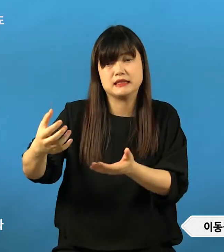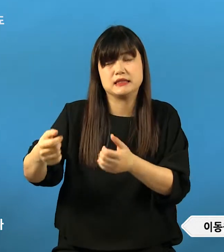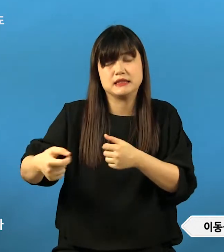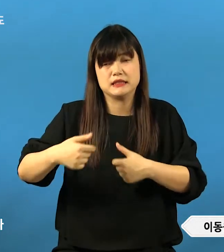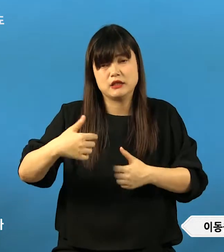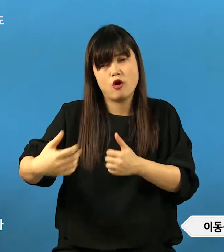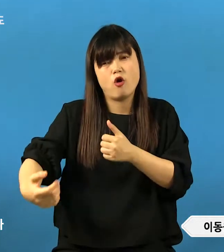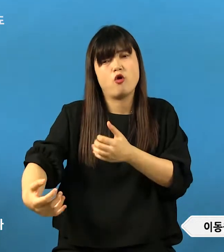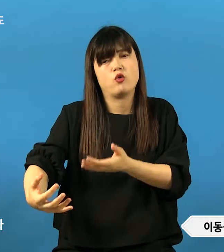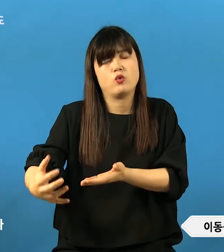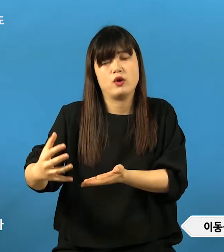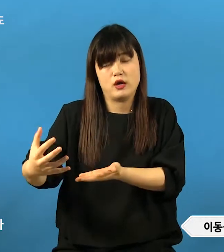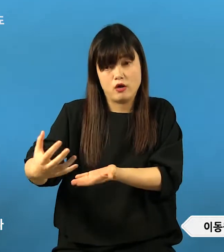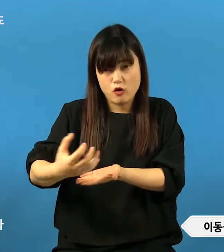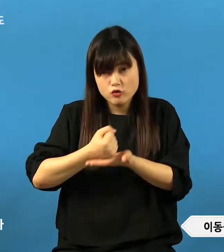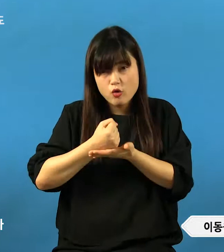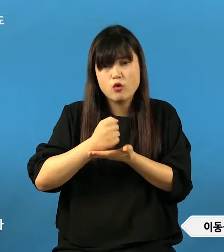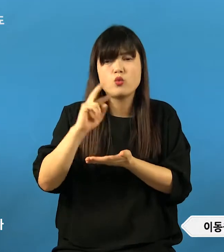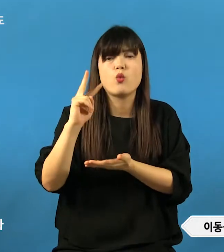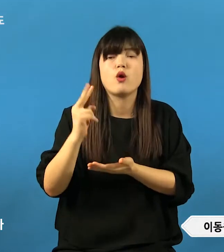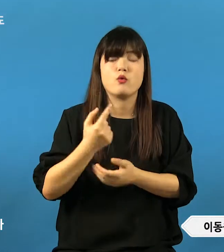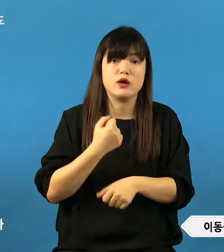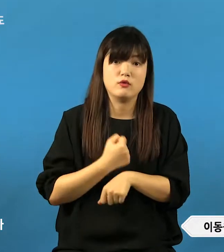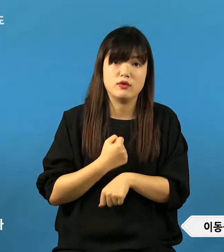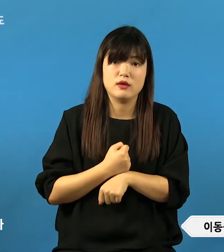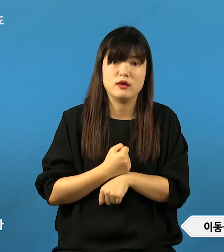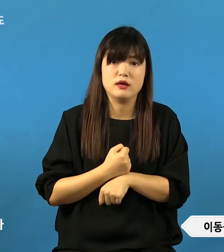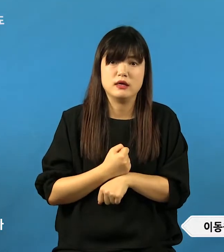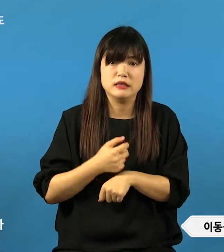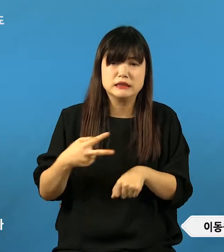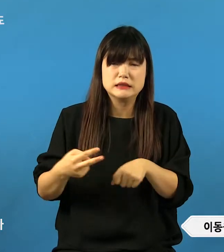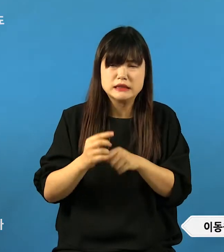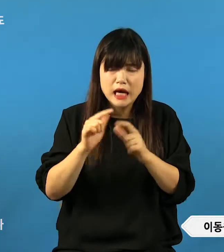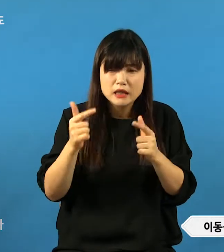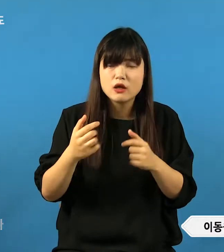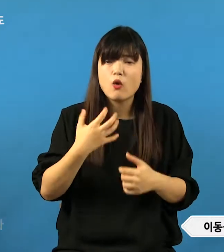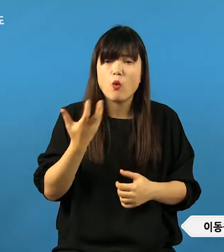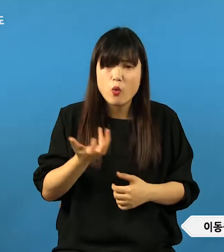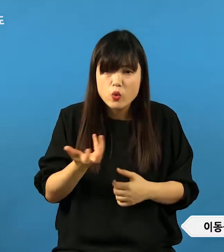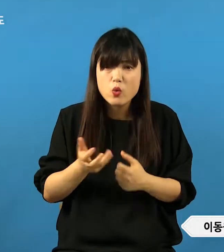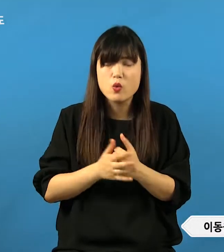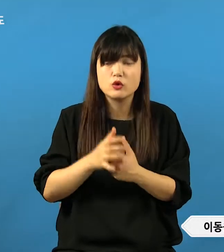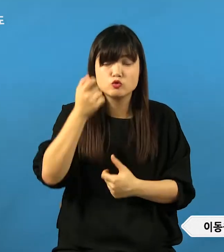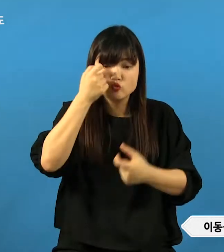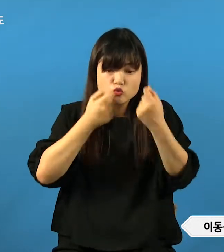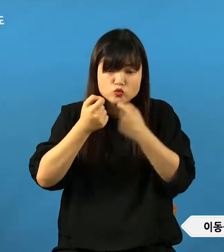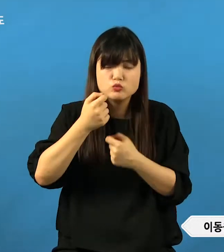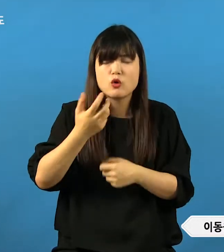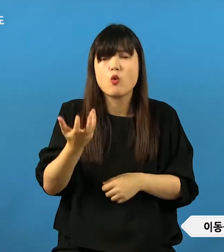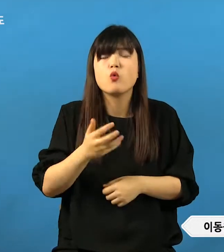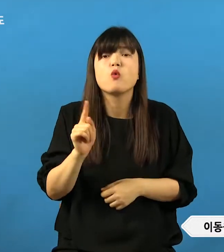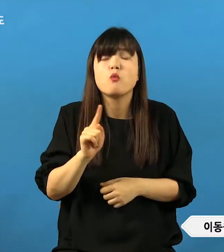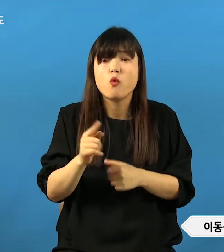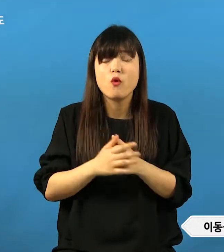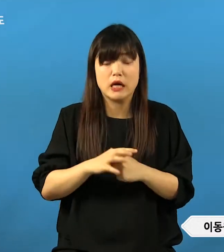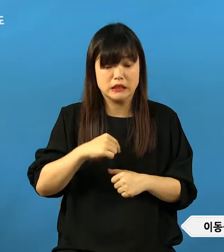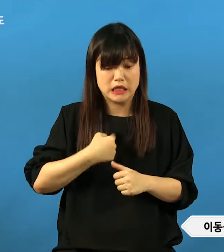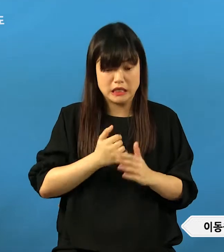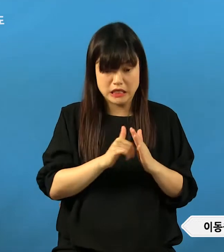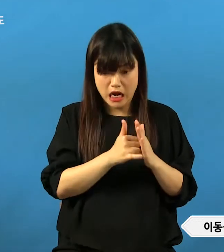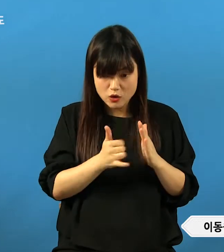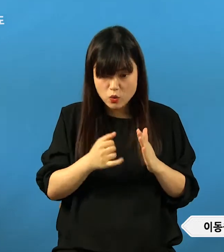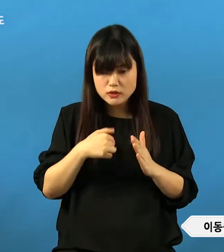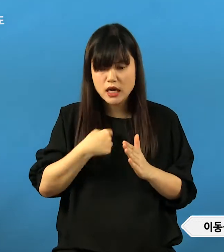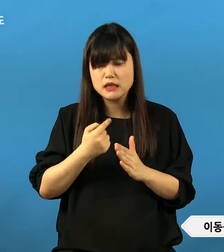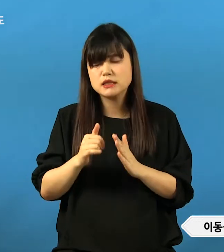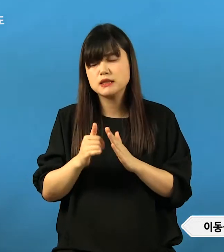돌아오리로다. 자, 바울의 큰 근심, 그치지 않은 고통, 그 눈물의 정체는 무엇입니까? 자기